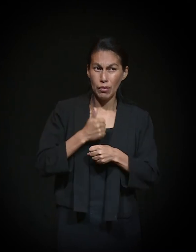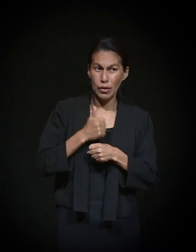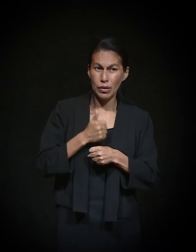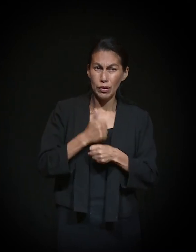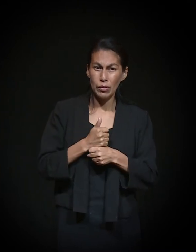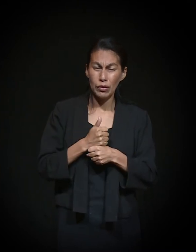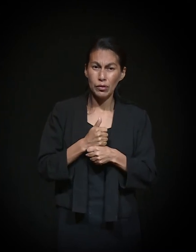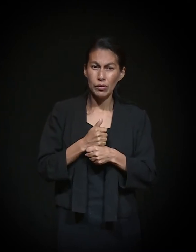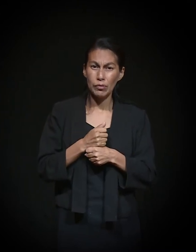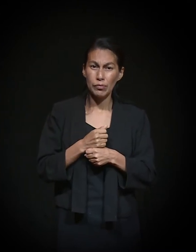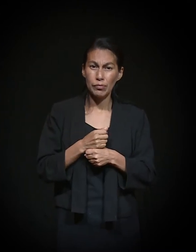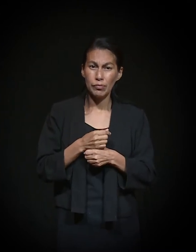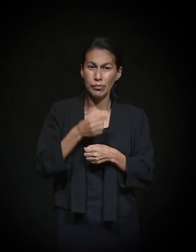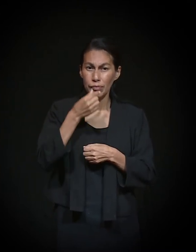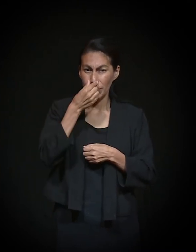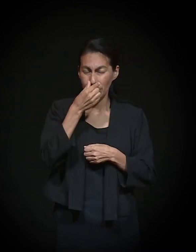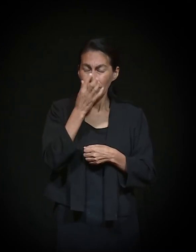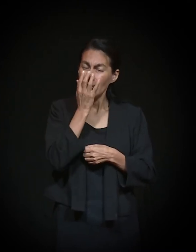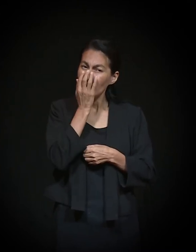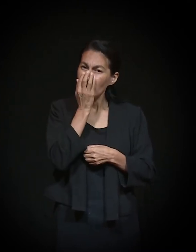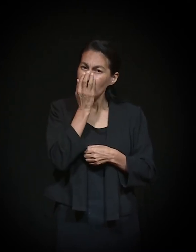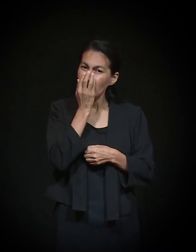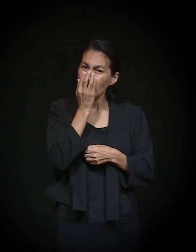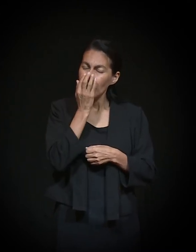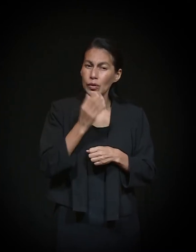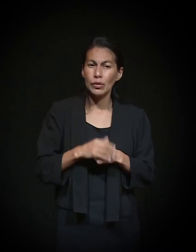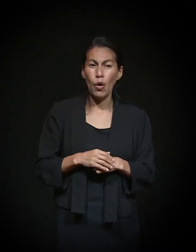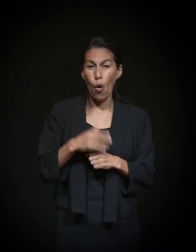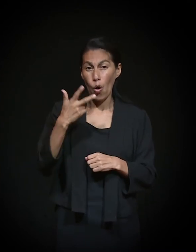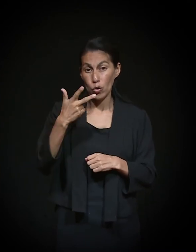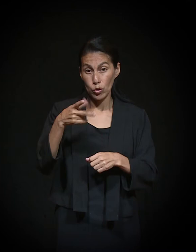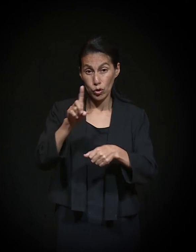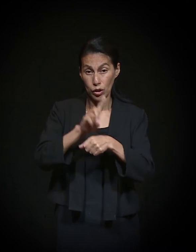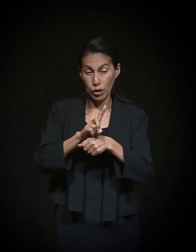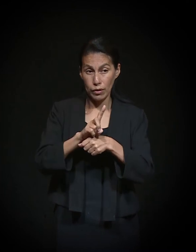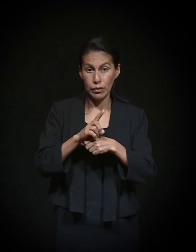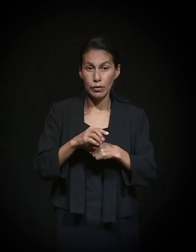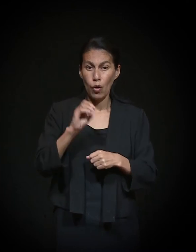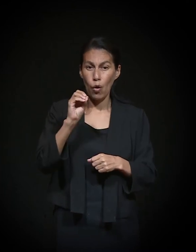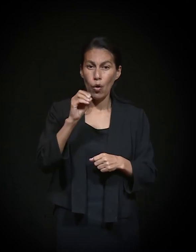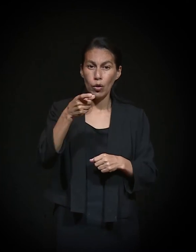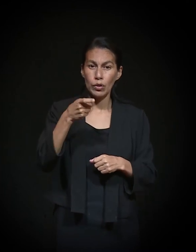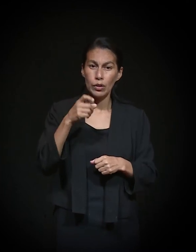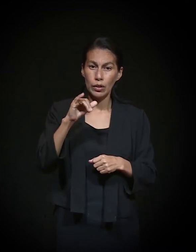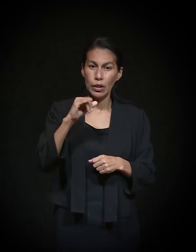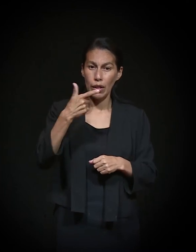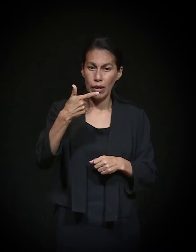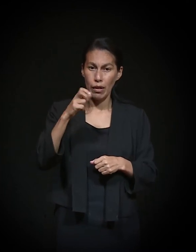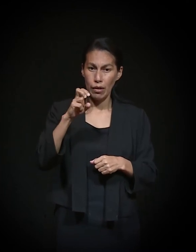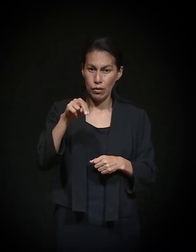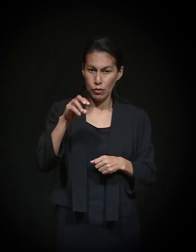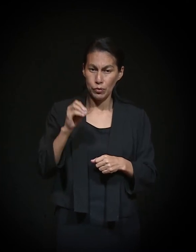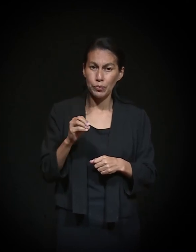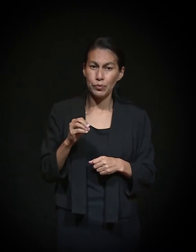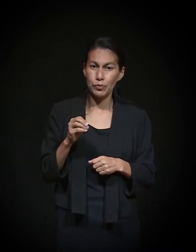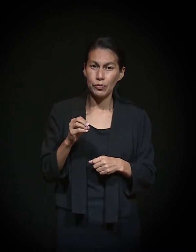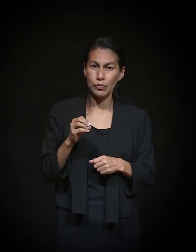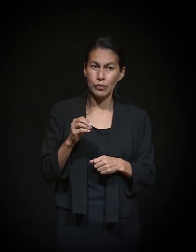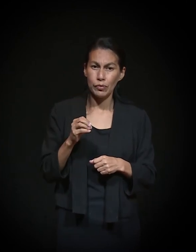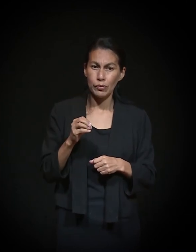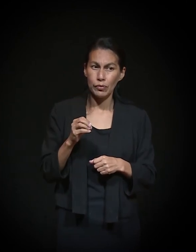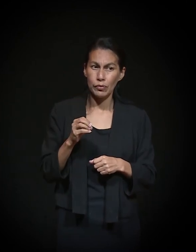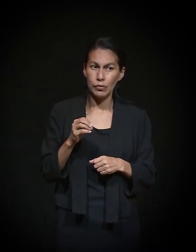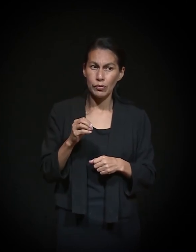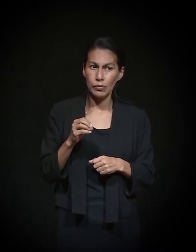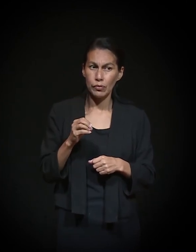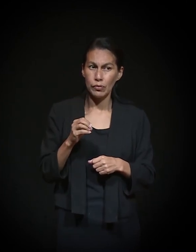mis abuelitos tuvieron que dar las personas por sanidad y ellos se escucharon y se sentimos a